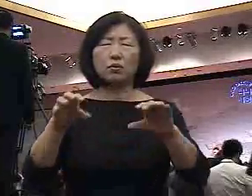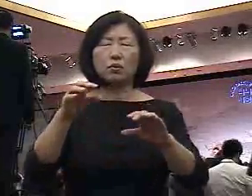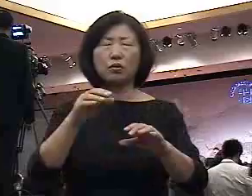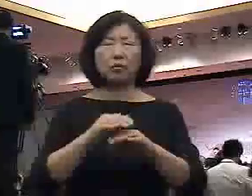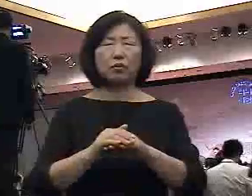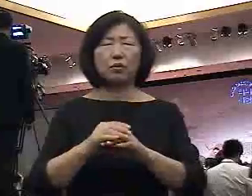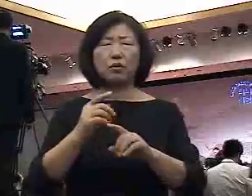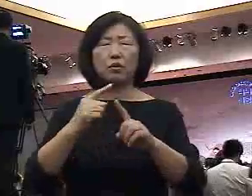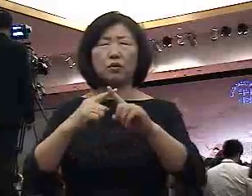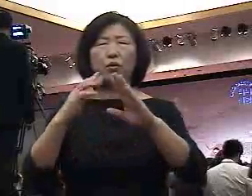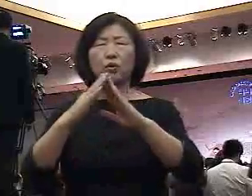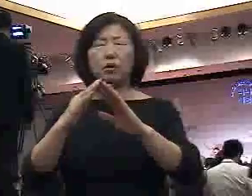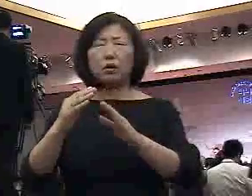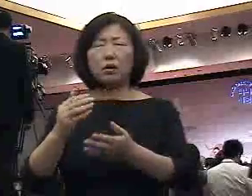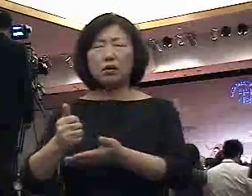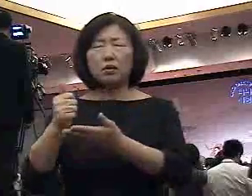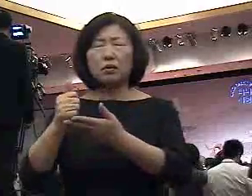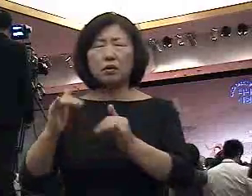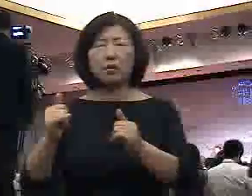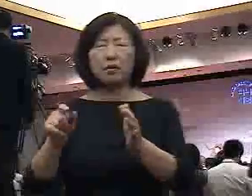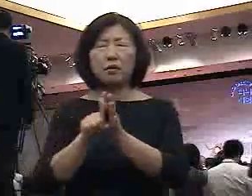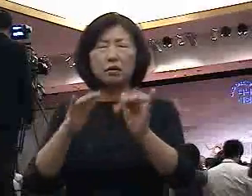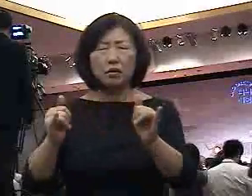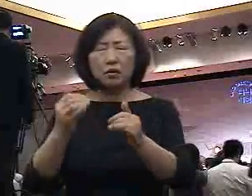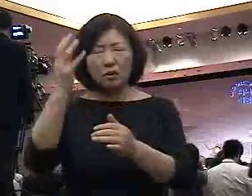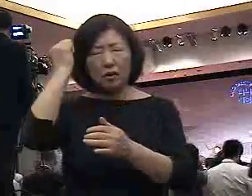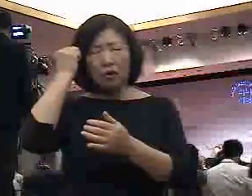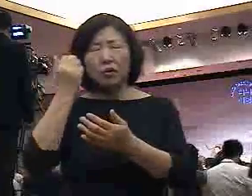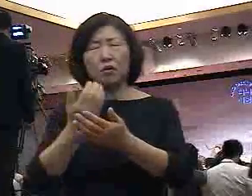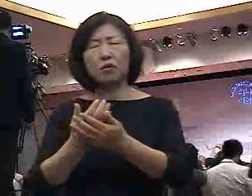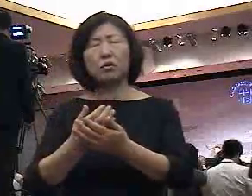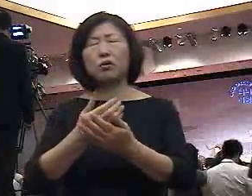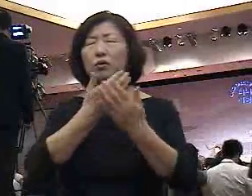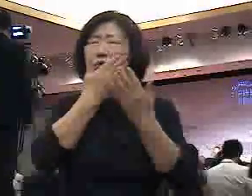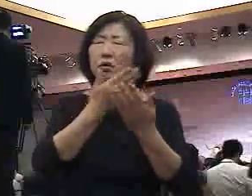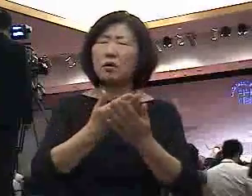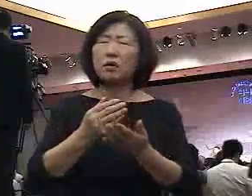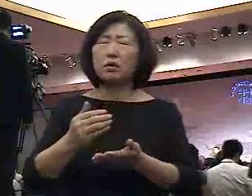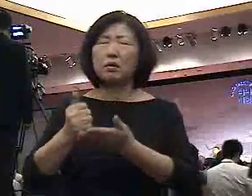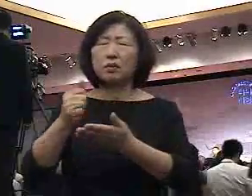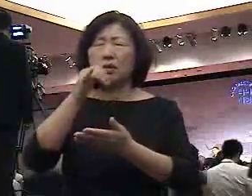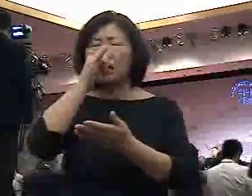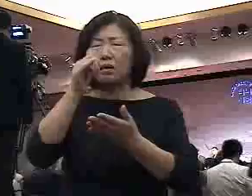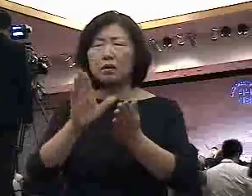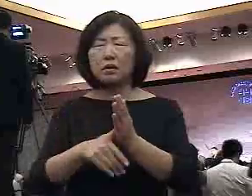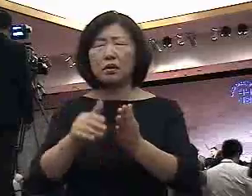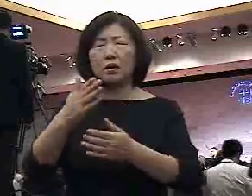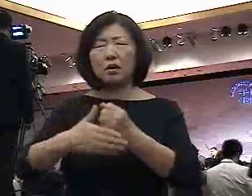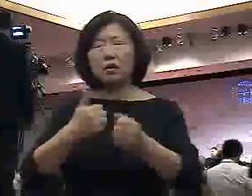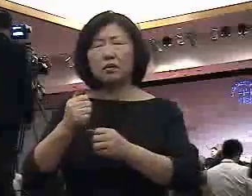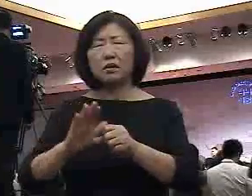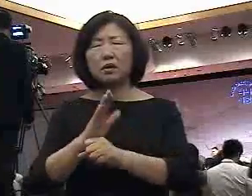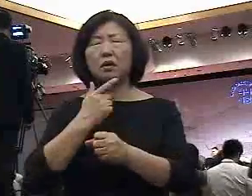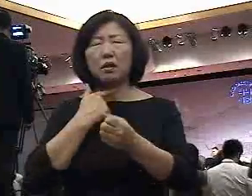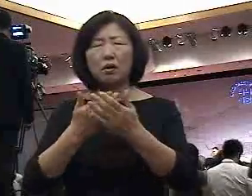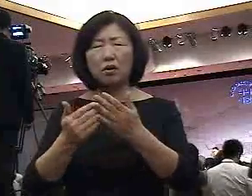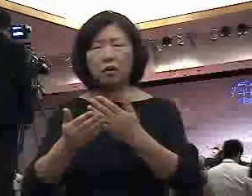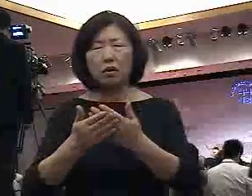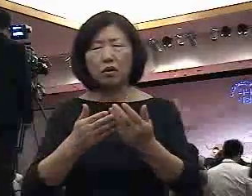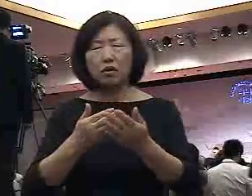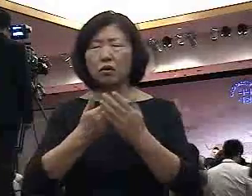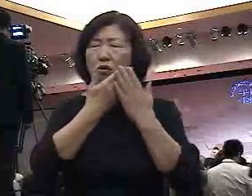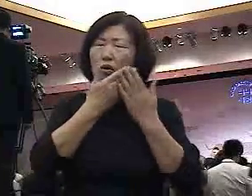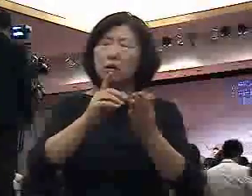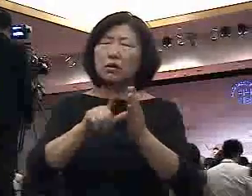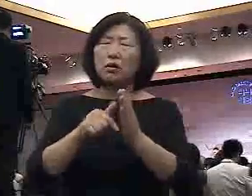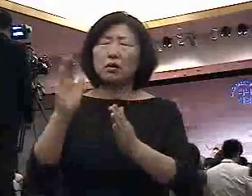이곳저곳에서 교회를 섬기시는 주의 백성들을 기억하여 주시고 귀한 섬길 일이 있을 때 하나님의 사랑을 체험하는